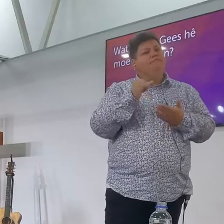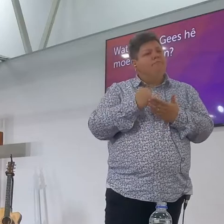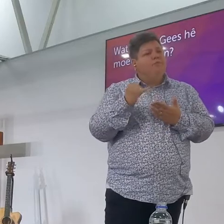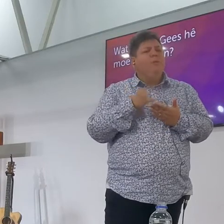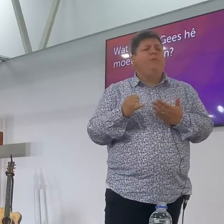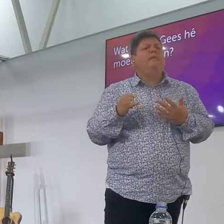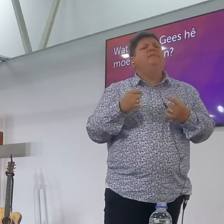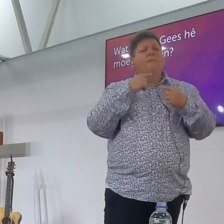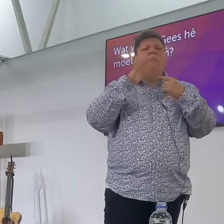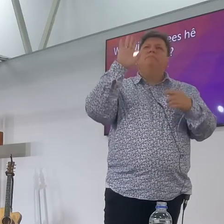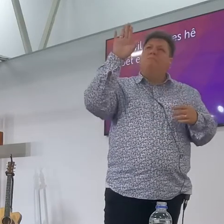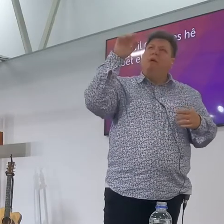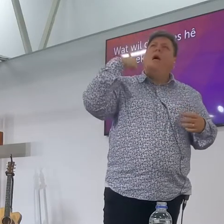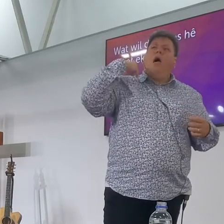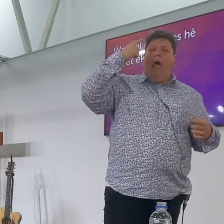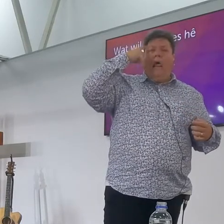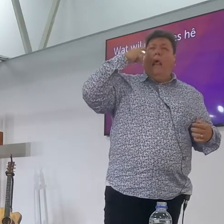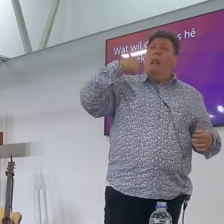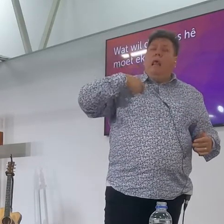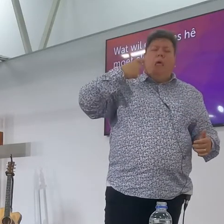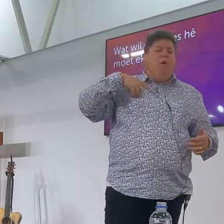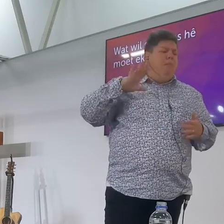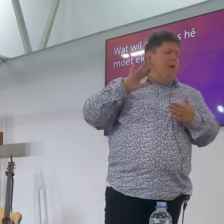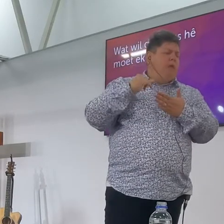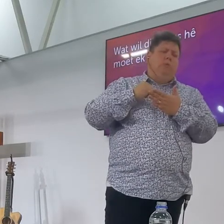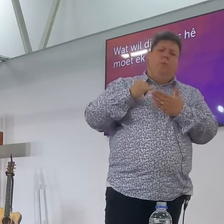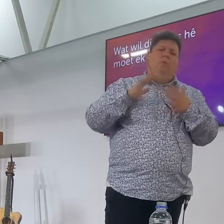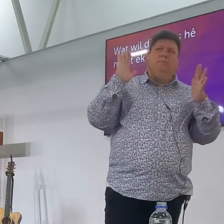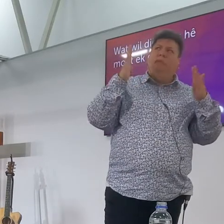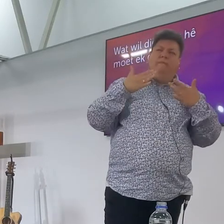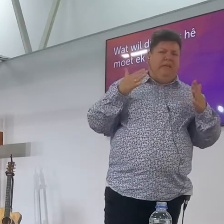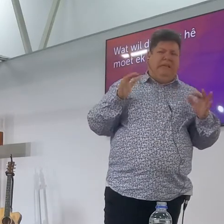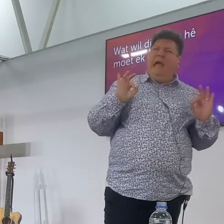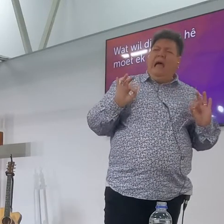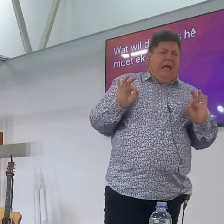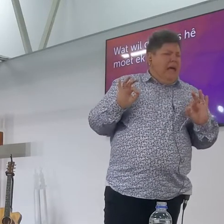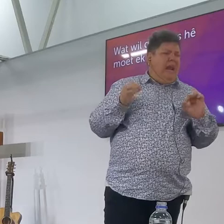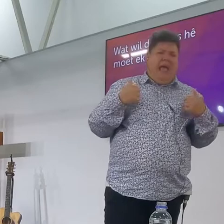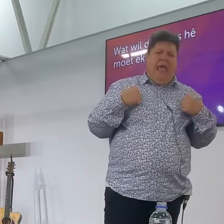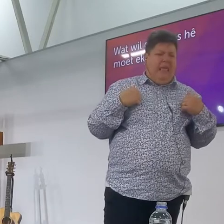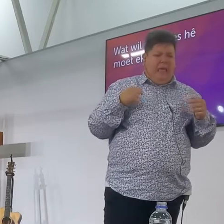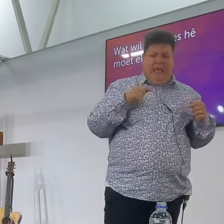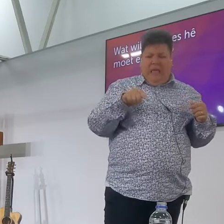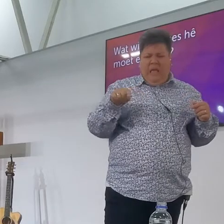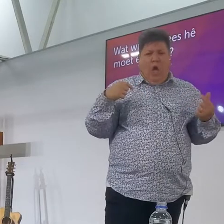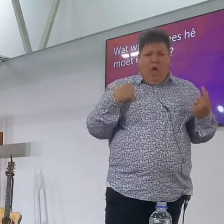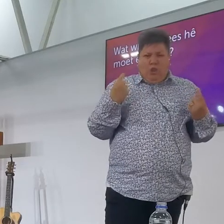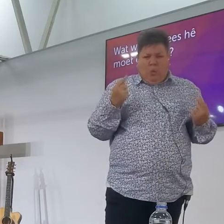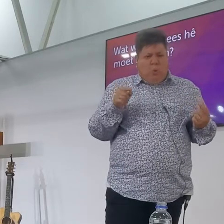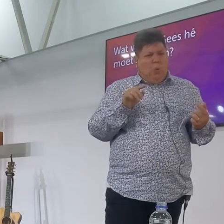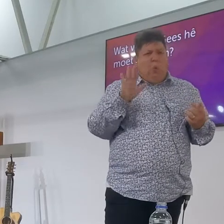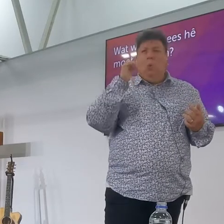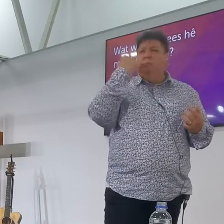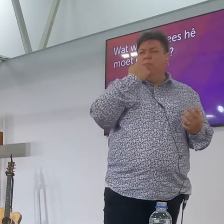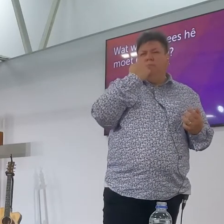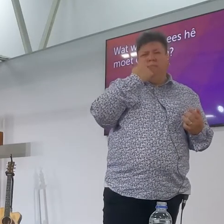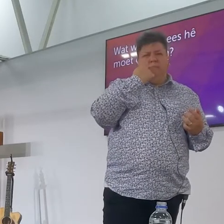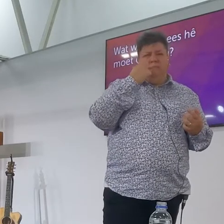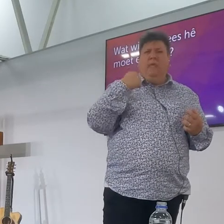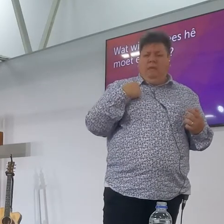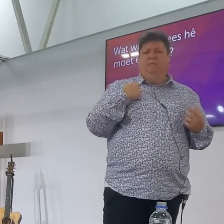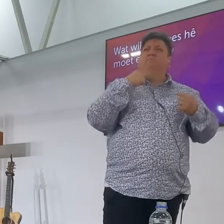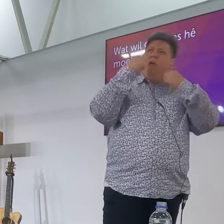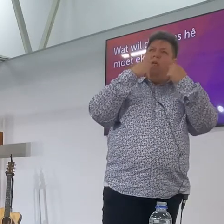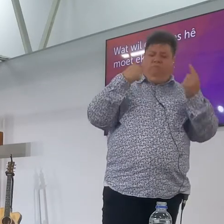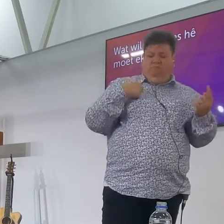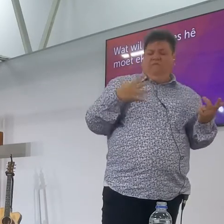Bely dit vanoggend sê Here, ek erken hierdie ding is verkeerd voor U. Hierdie ding is nie reg nie. Hierdie ding wat ek besig is om te handhaaf is nie reg voor U nie. Bekeer daarvan om te